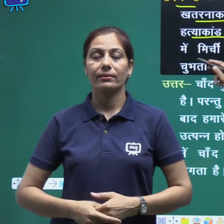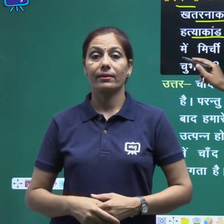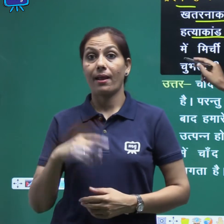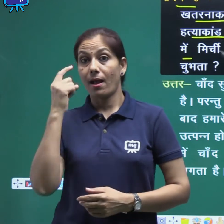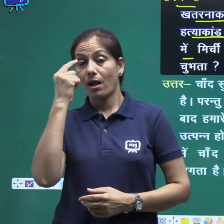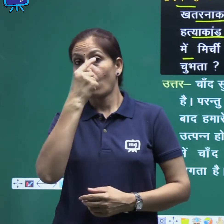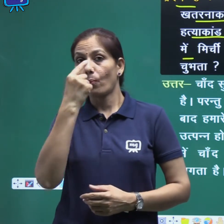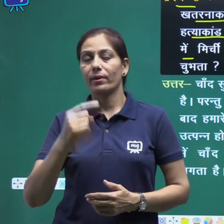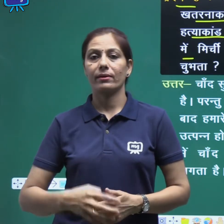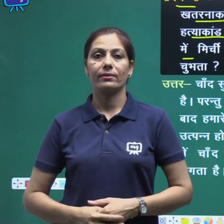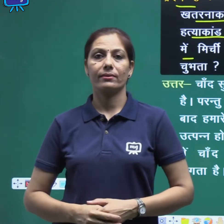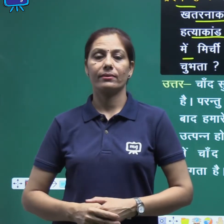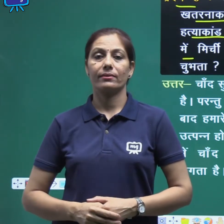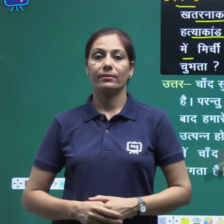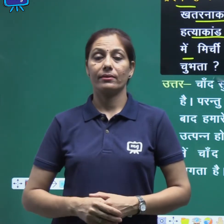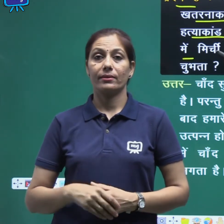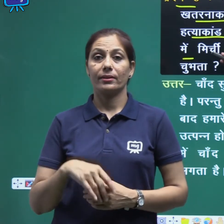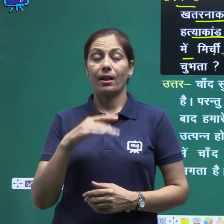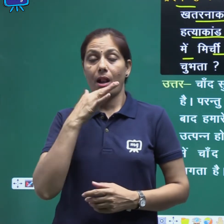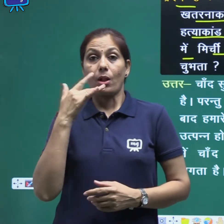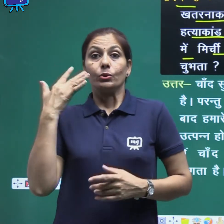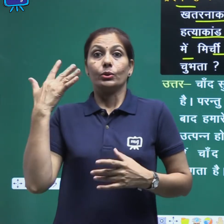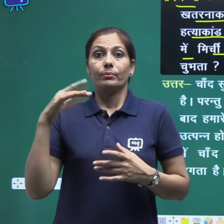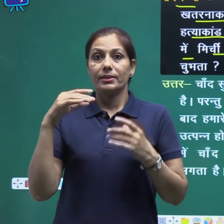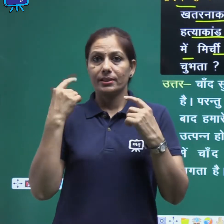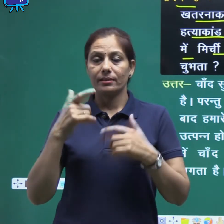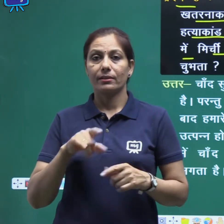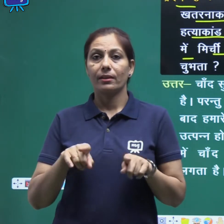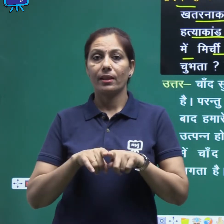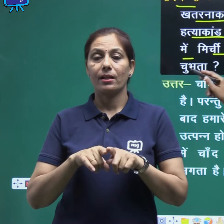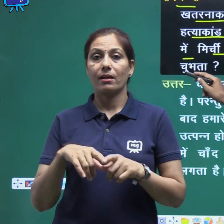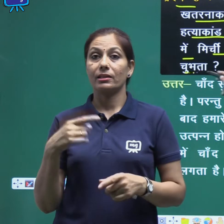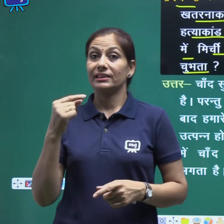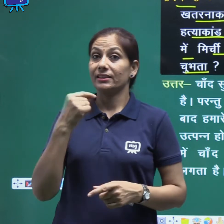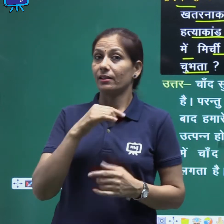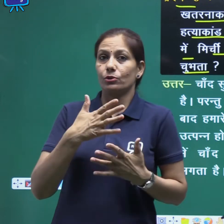आंखों में मिर्ची की तरह नहीं चुभता।